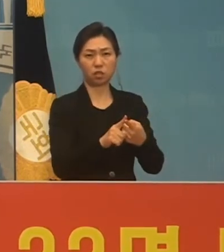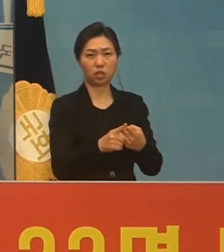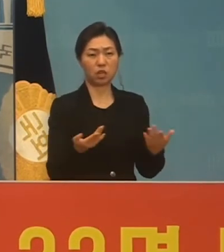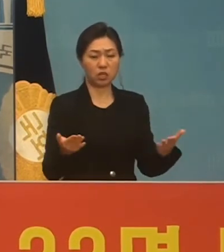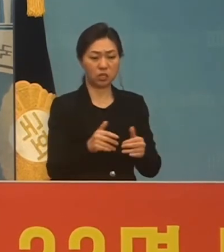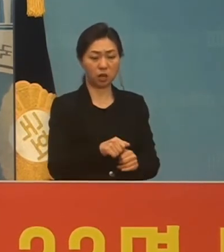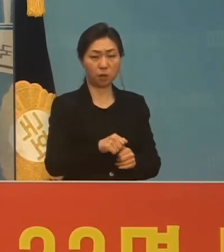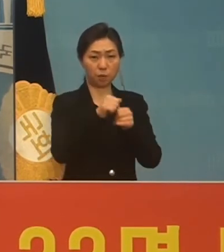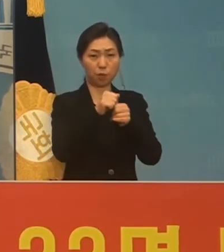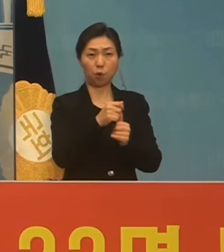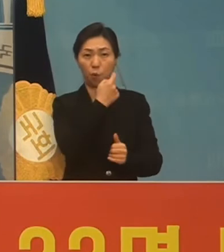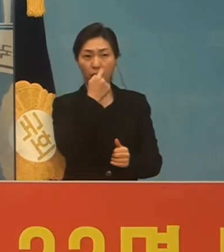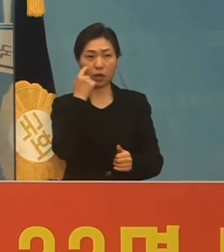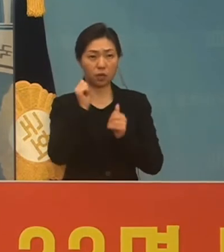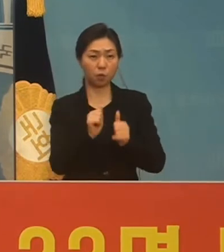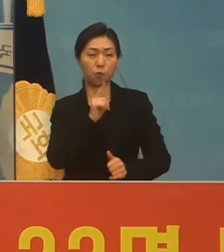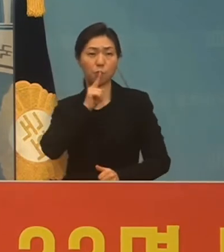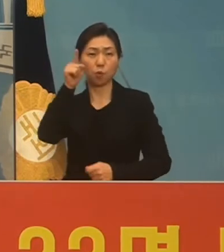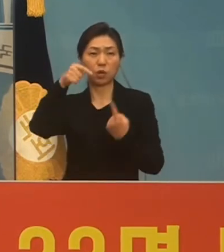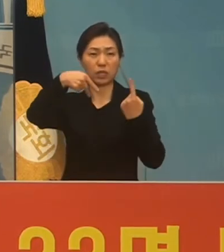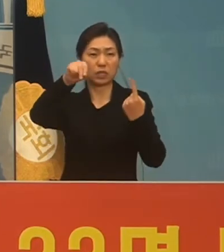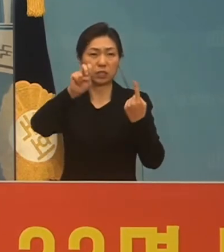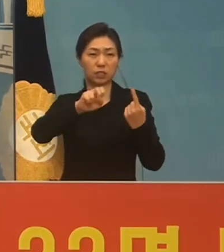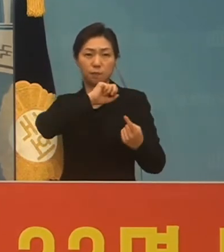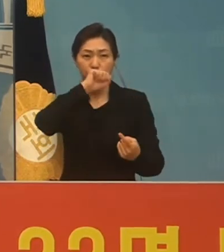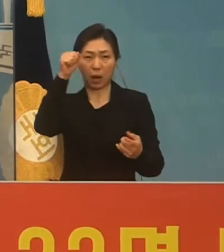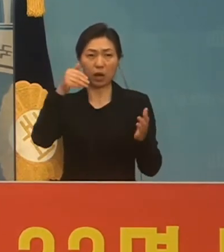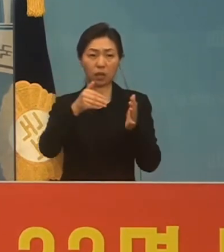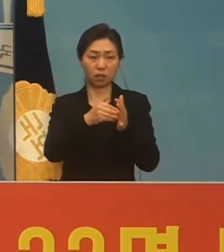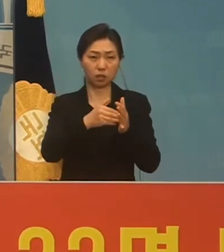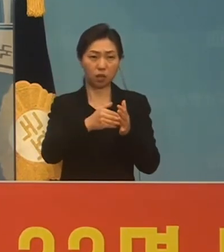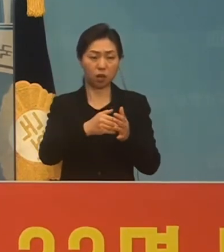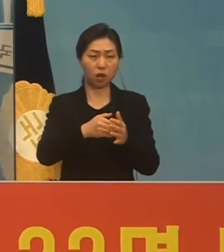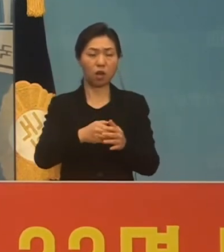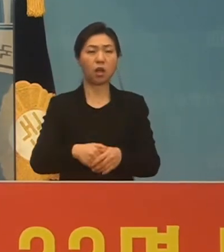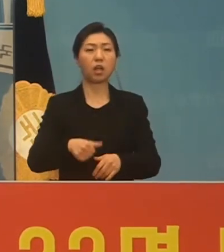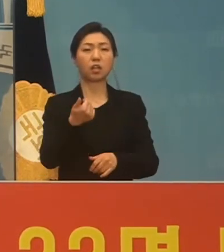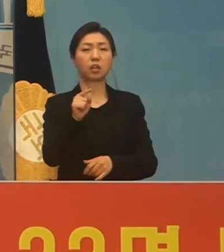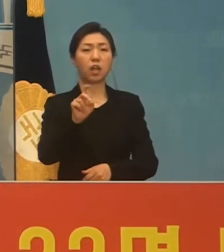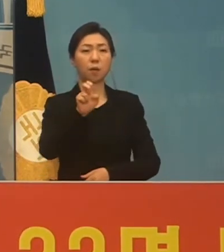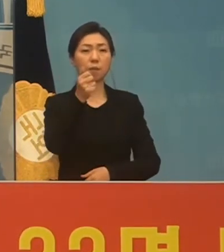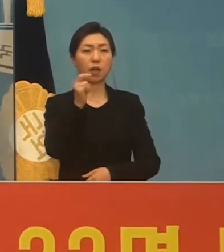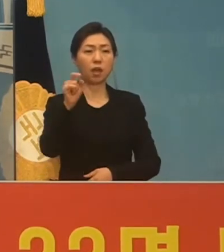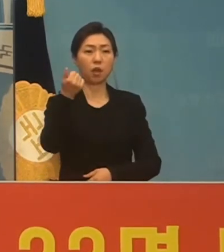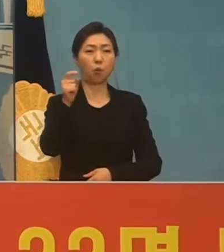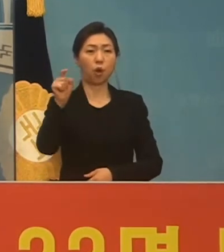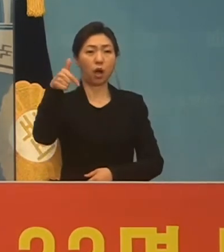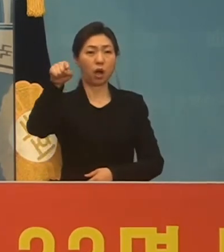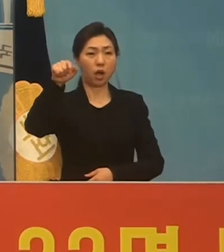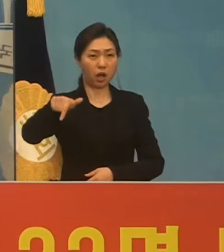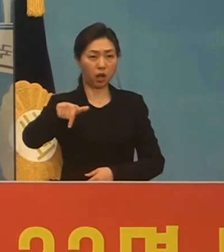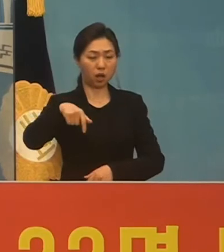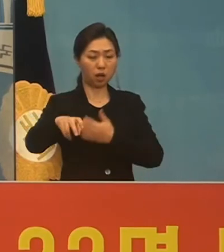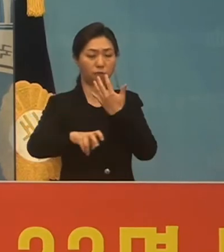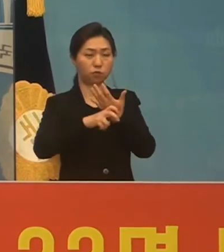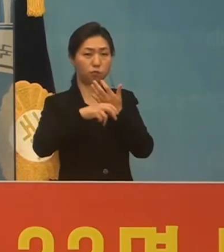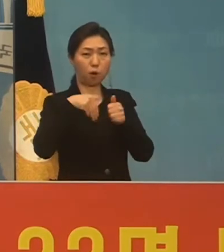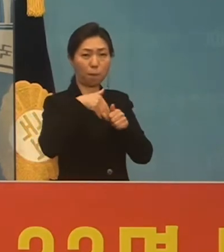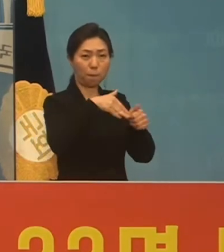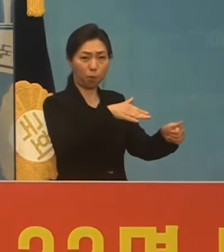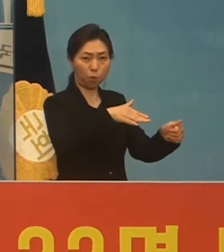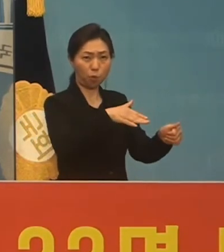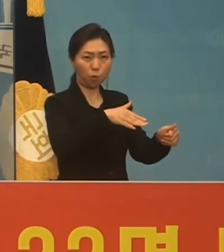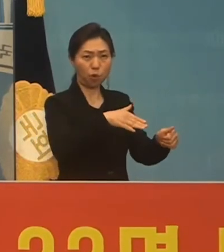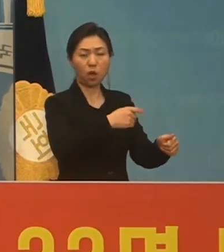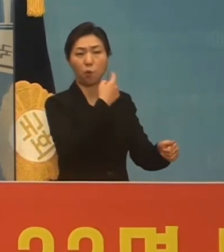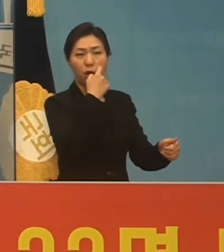1심에서 승소해 남해화학의 불법 파견이 인정된 노동자들입니다. 남해화학이 불법 파견으로